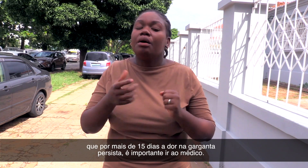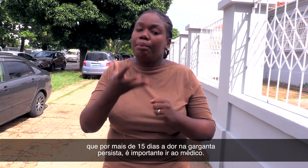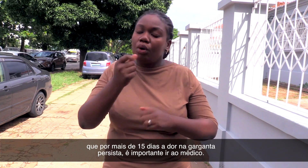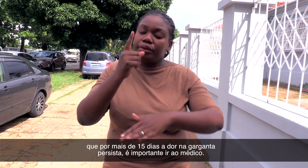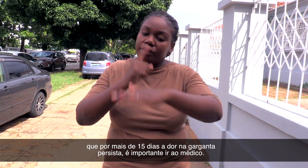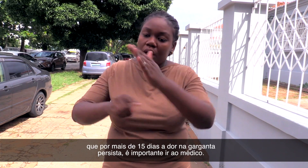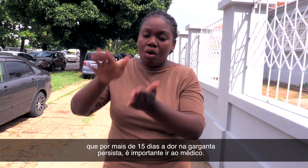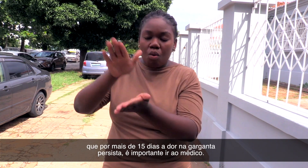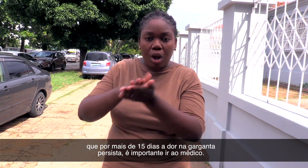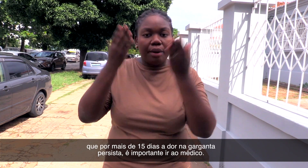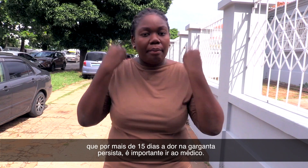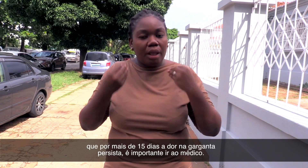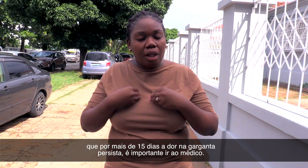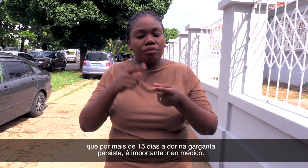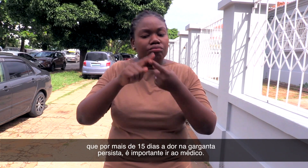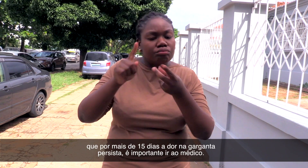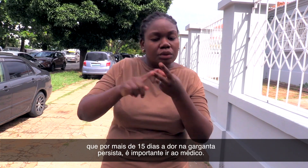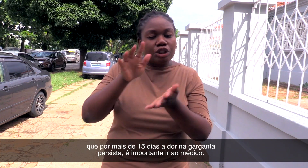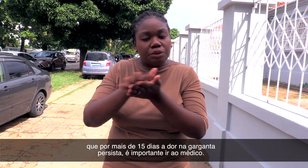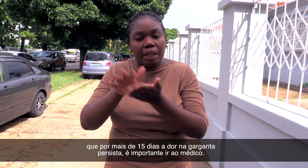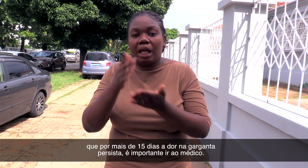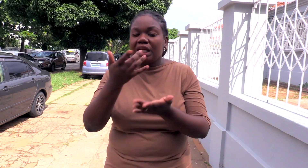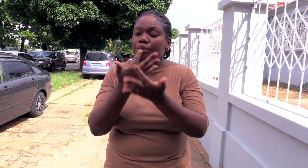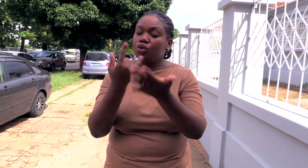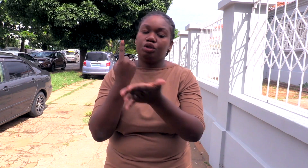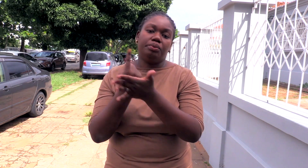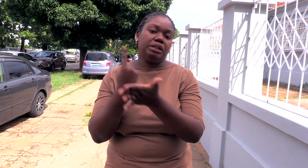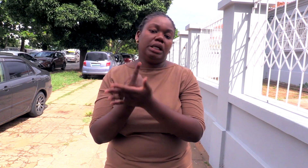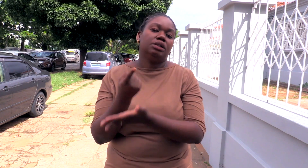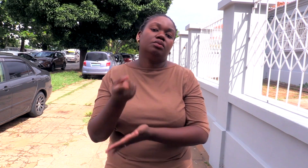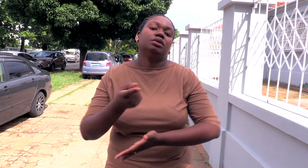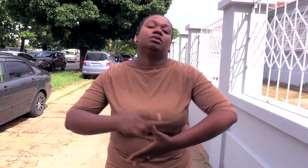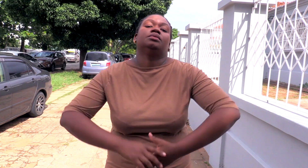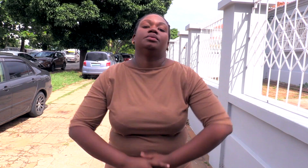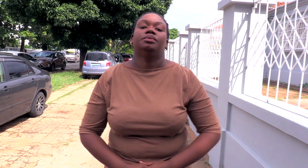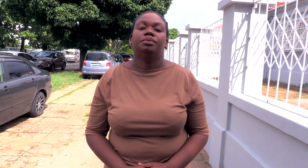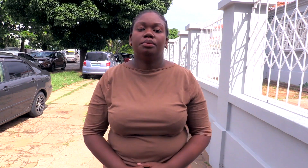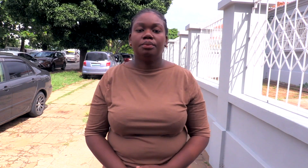na garganta persiste, é importante ir ao médico.